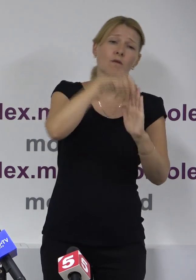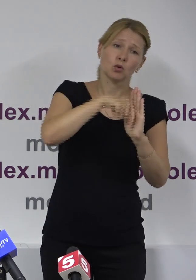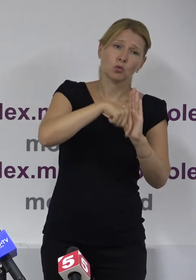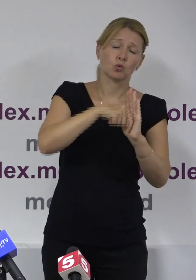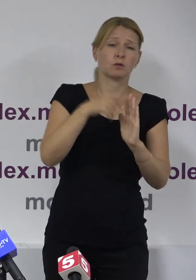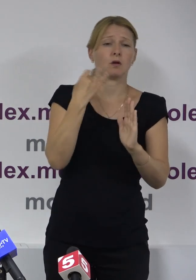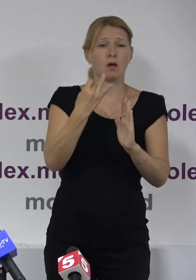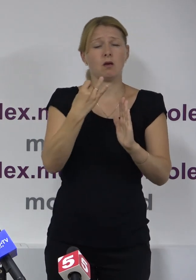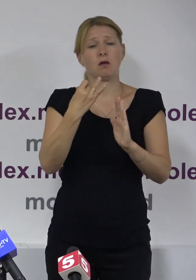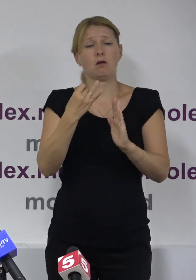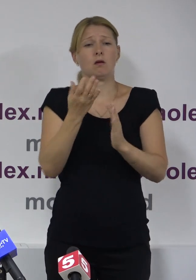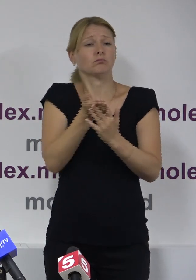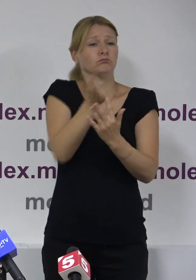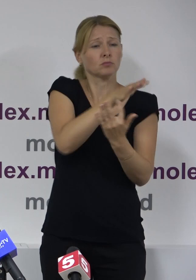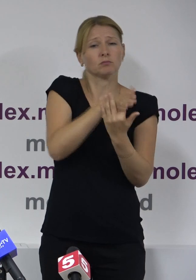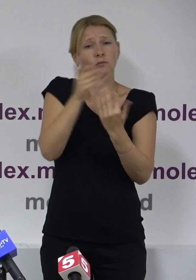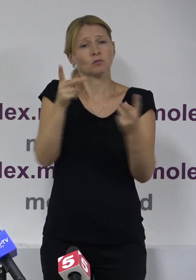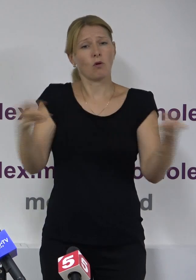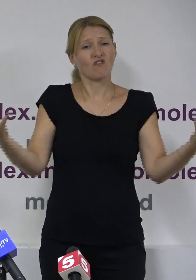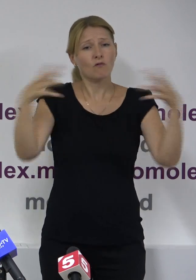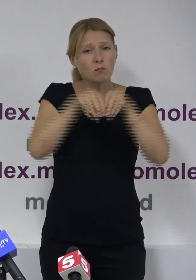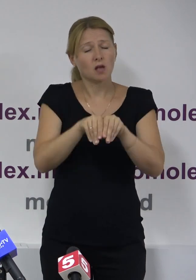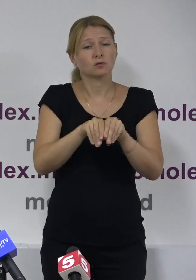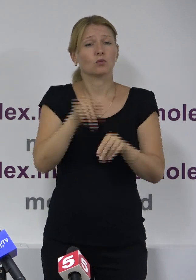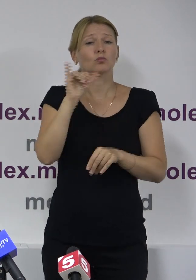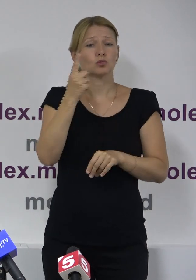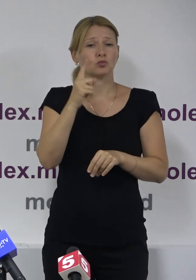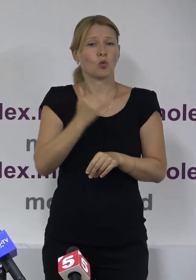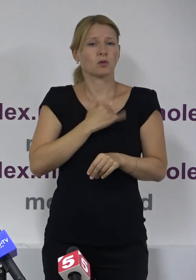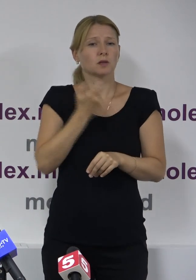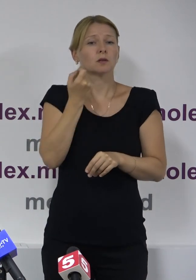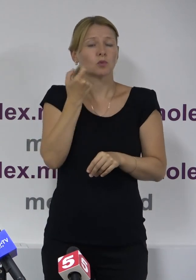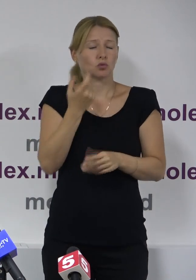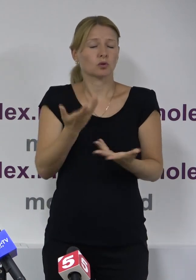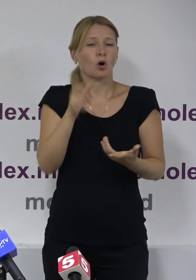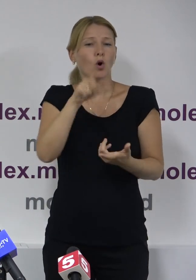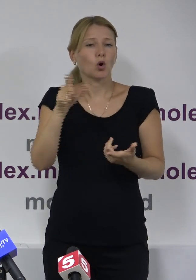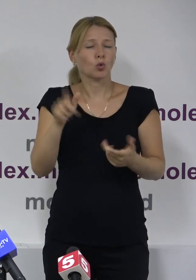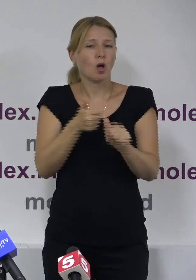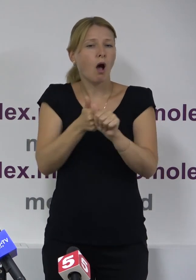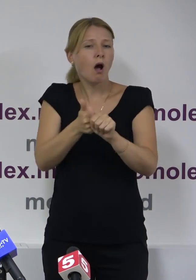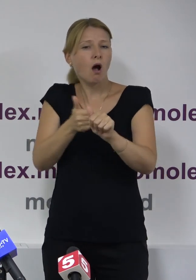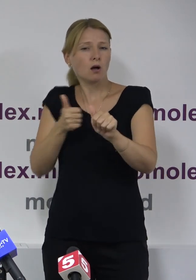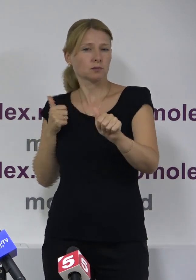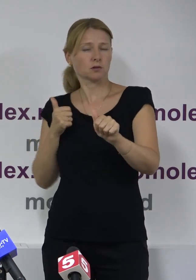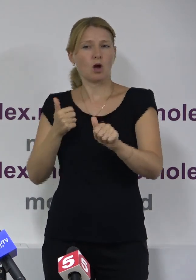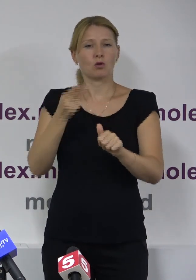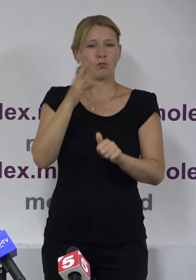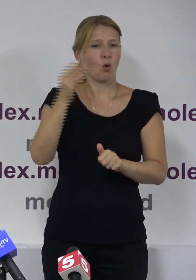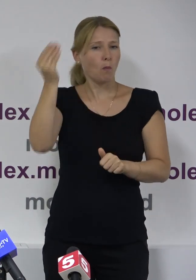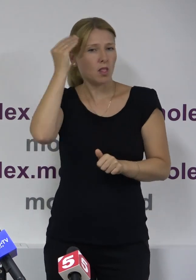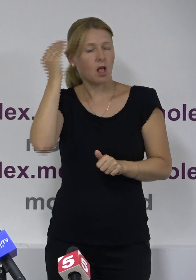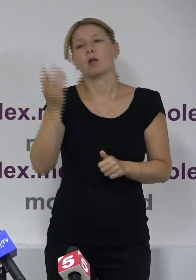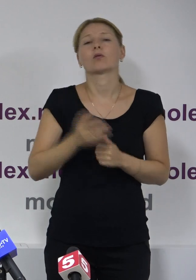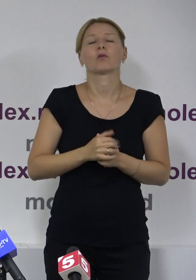se pare că rămân în urmă. Respectiv, sperăm să avem cu toții parte de o campanie sau de campanii electorale cât